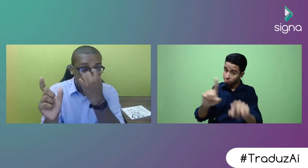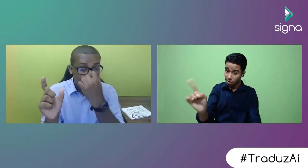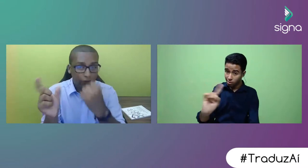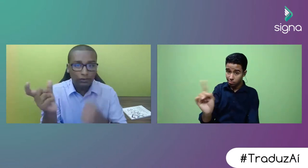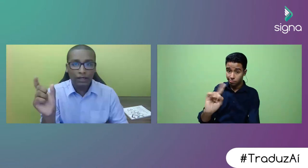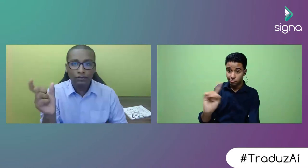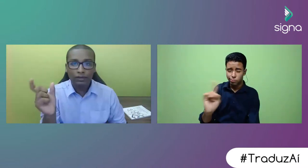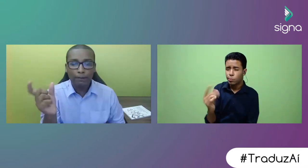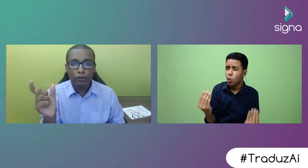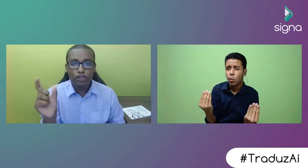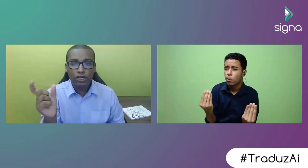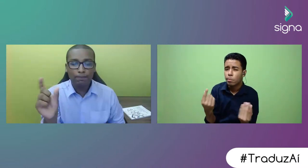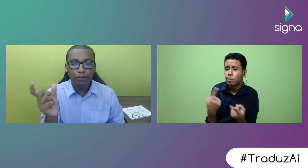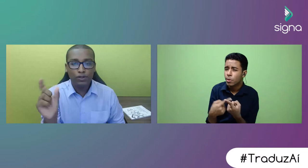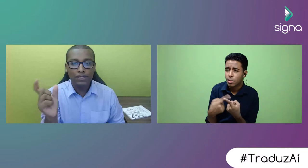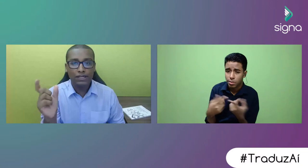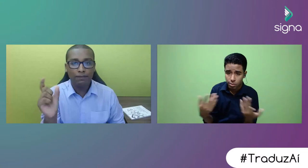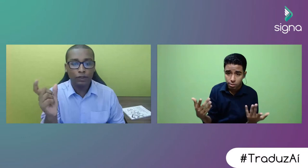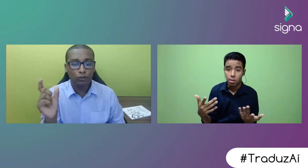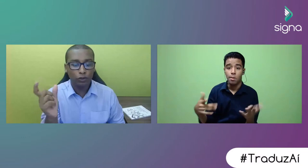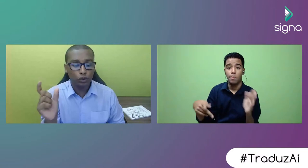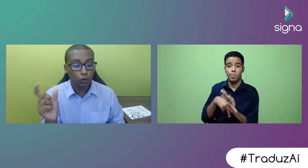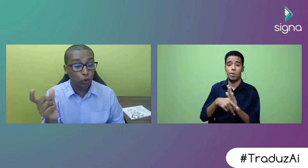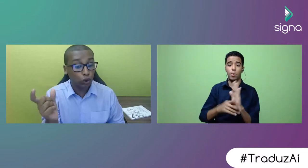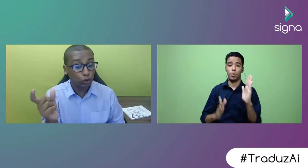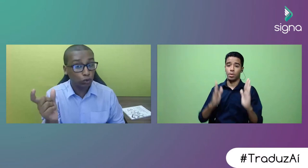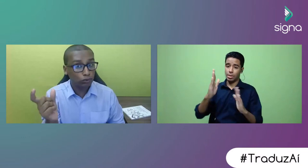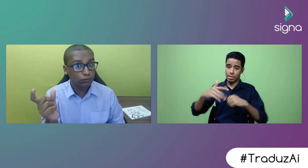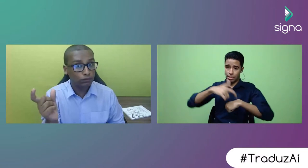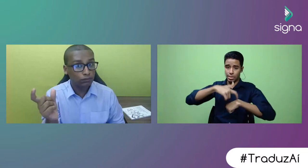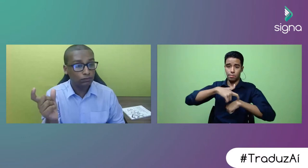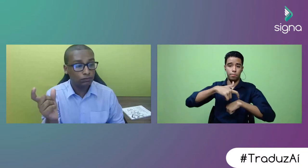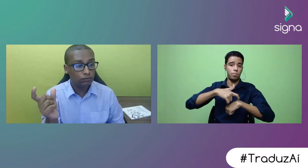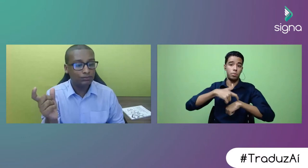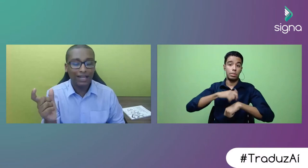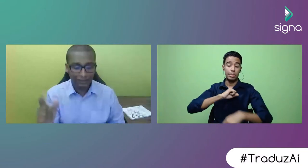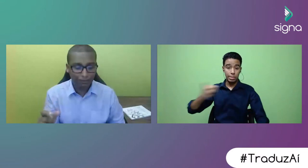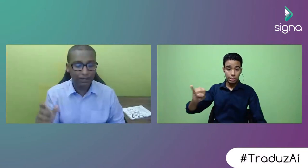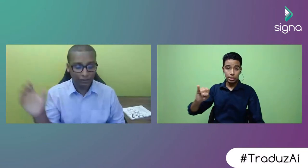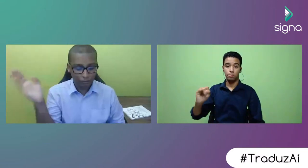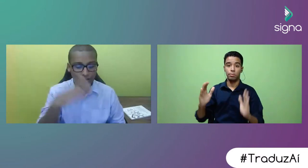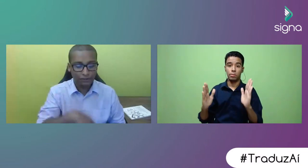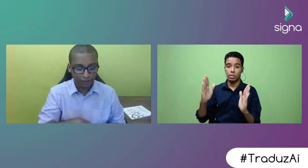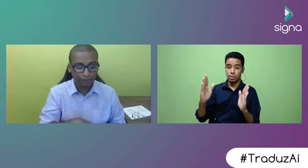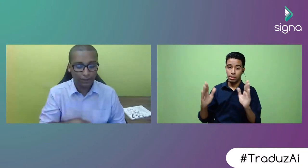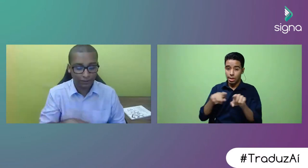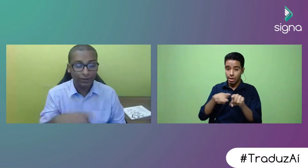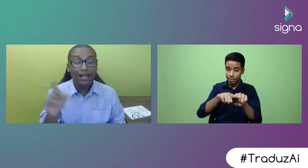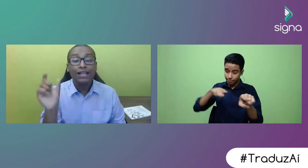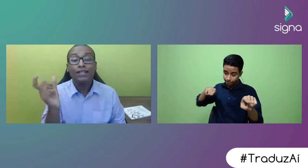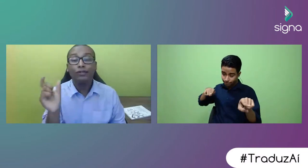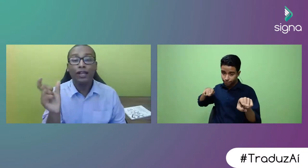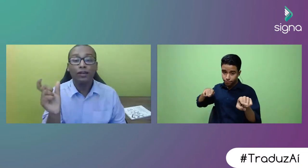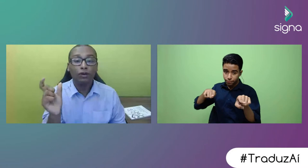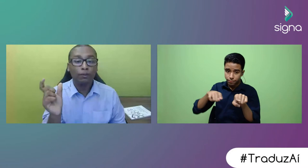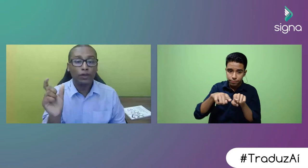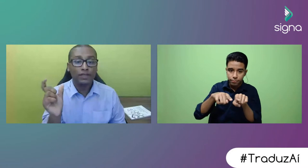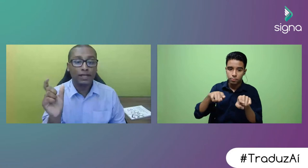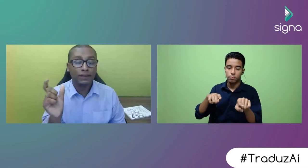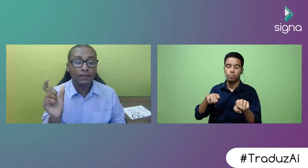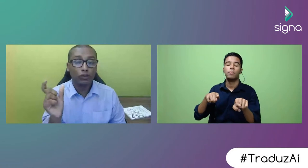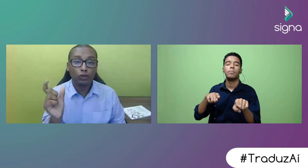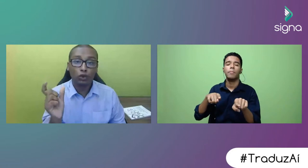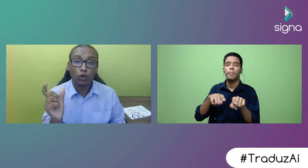Se eu tenho um tempo de processamento muito curto, Está atrapalhando, o mosquito está atrapalhando. Se eu tenho